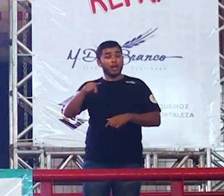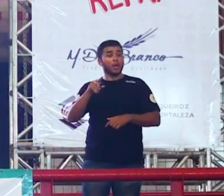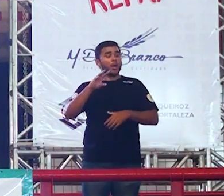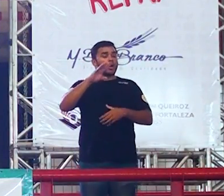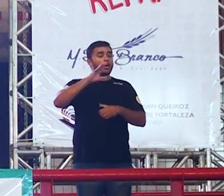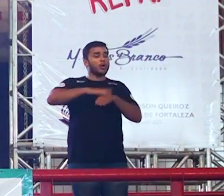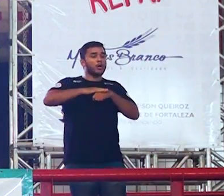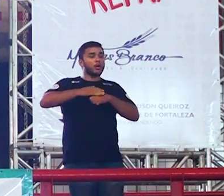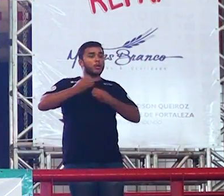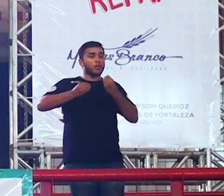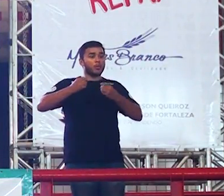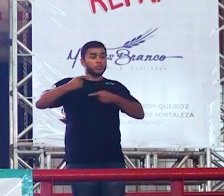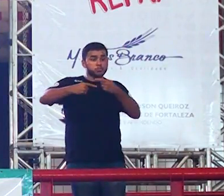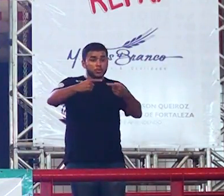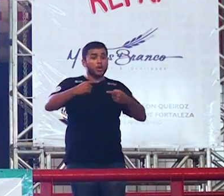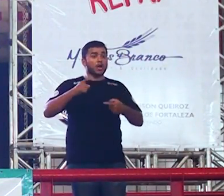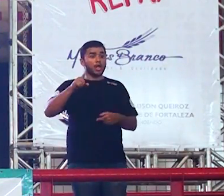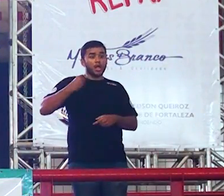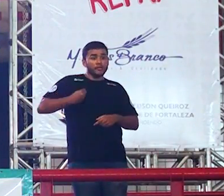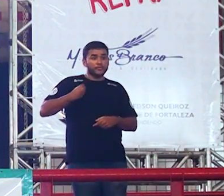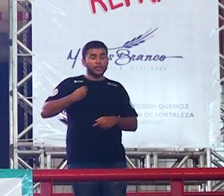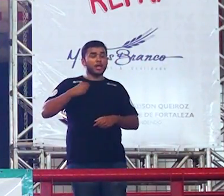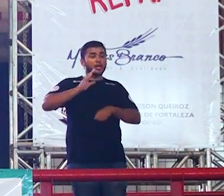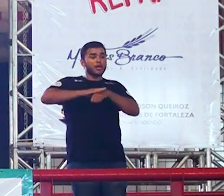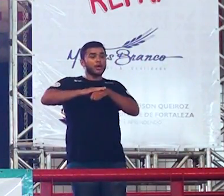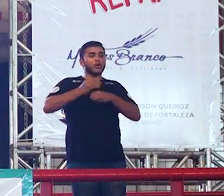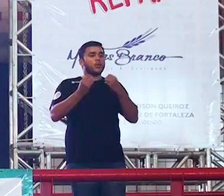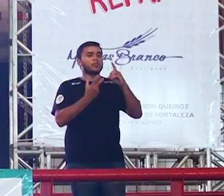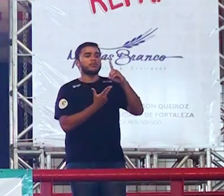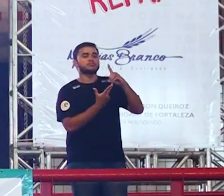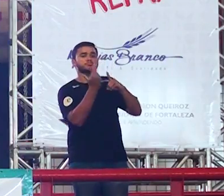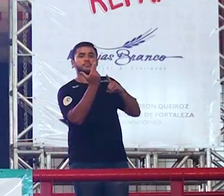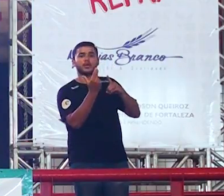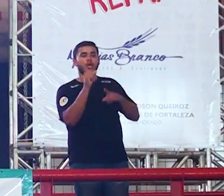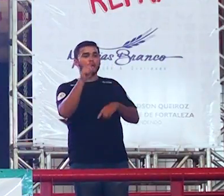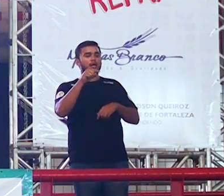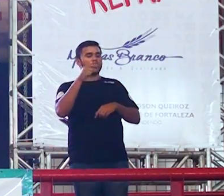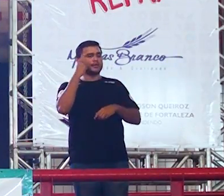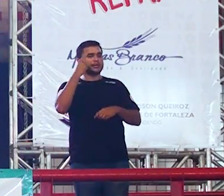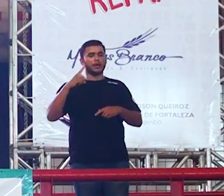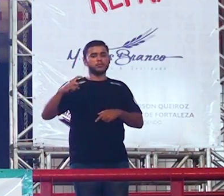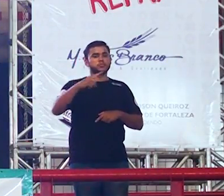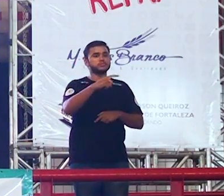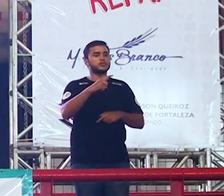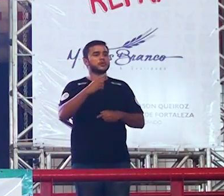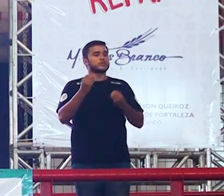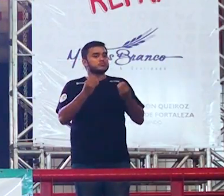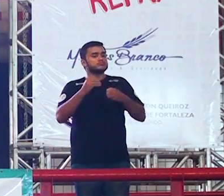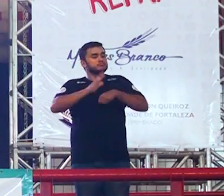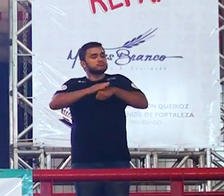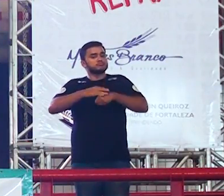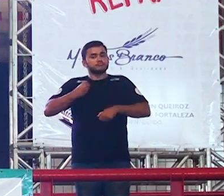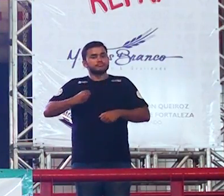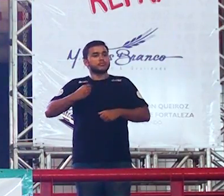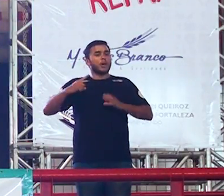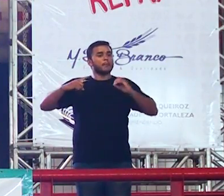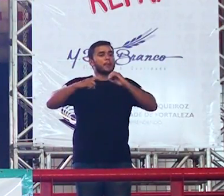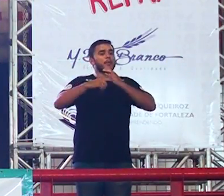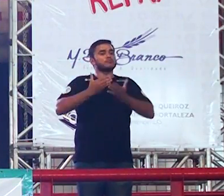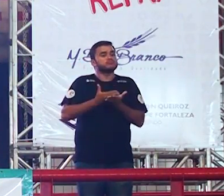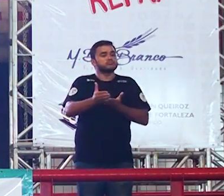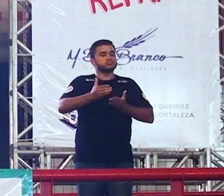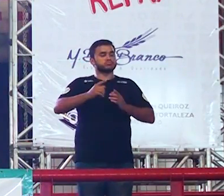porque vai o quê? Vai neutralizar o meio vaginal e vai ser quem? Vai nutrir também o espermatozoide para o quê? Para a possível